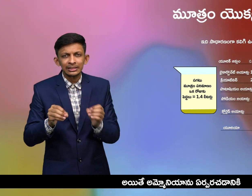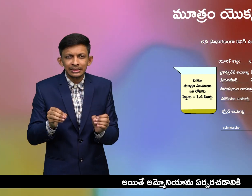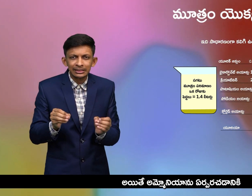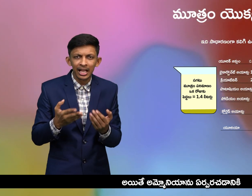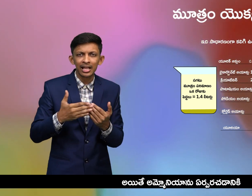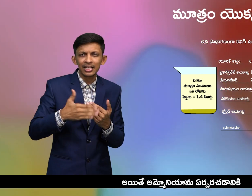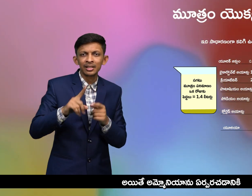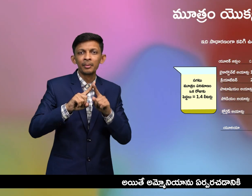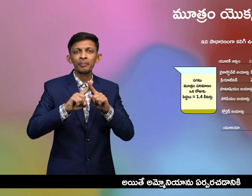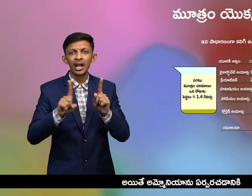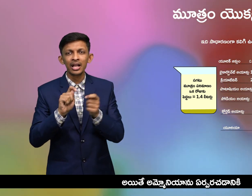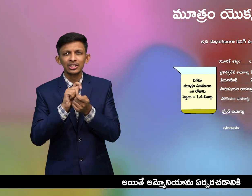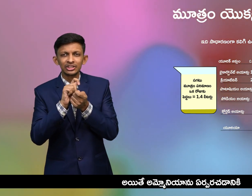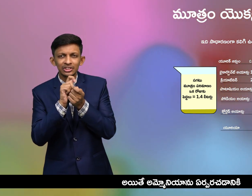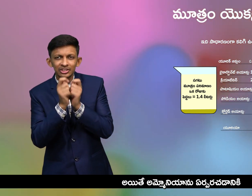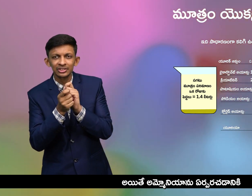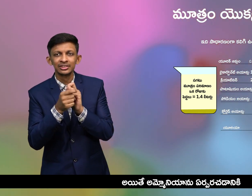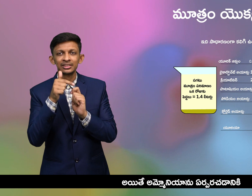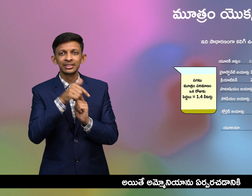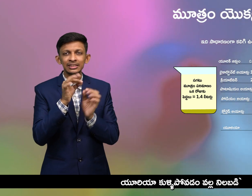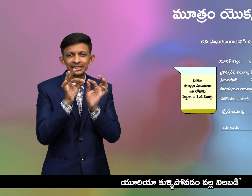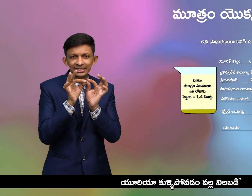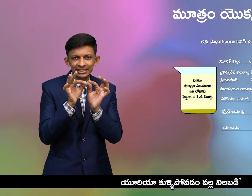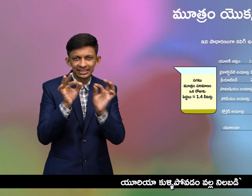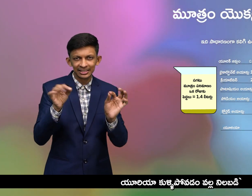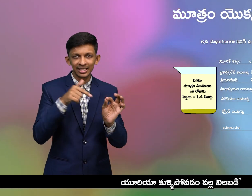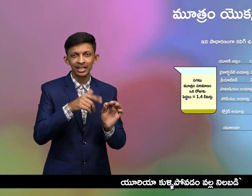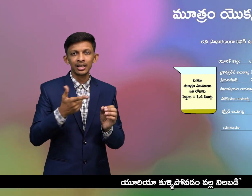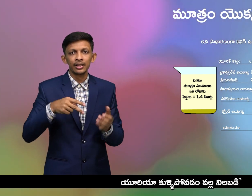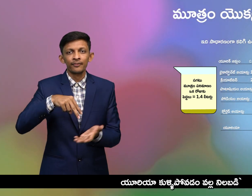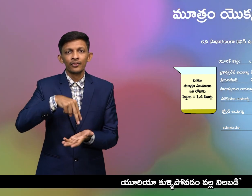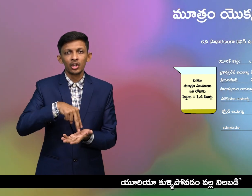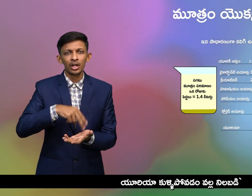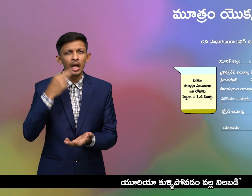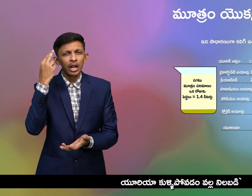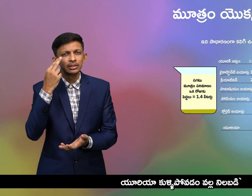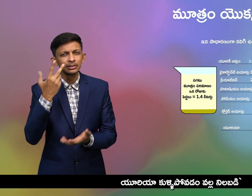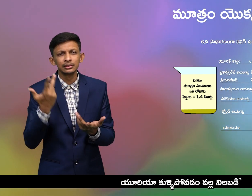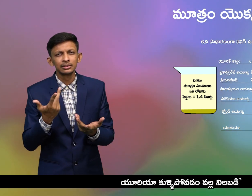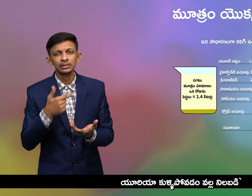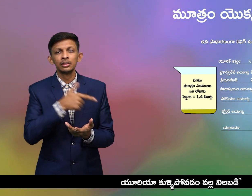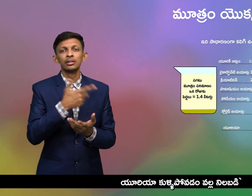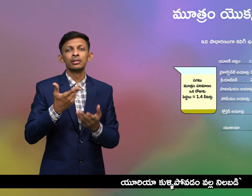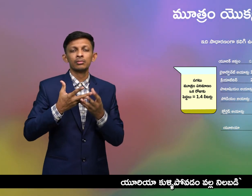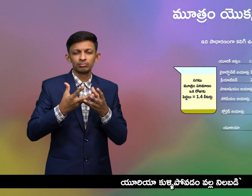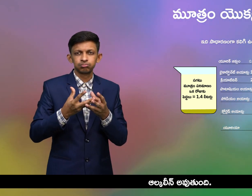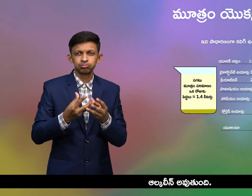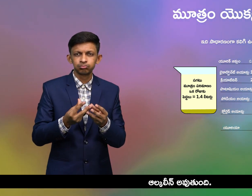అయితే అమోనియాను ఏర్పరచడానికి యూరియా కుళ్ళిపోవడం వల్ల నిలబడి